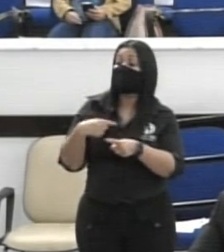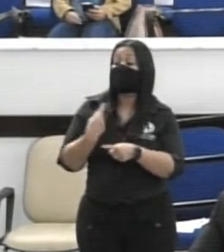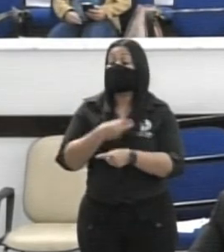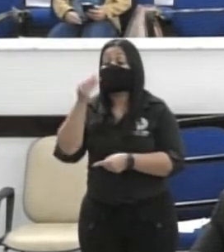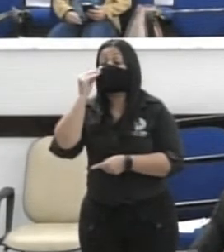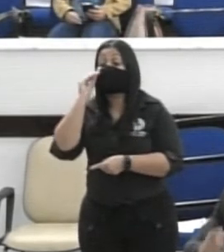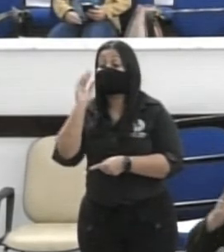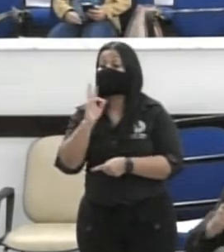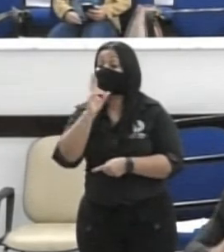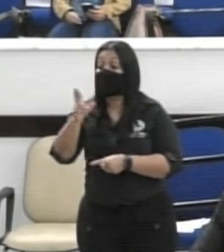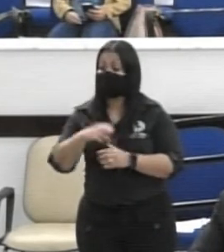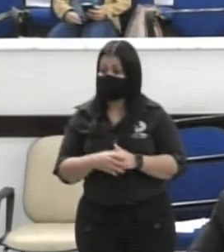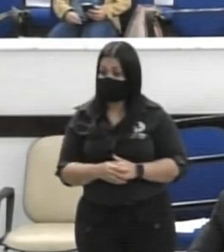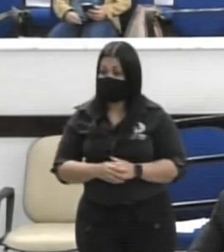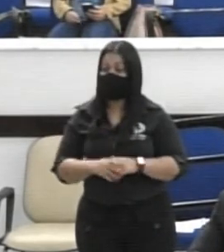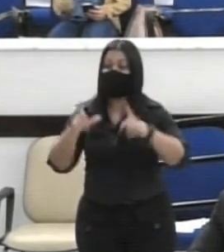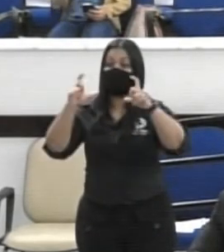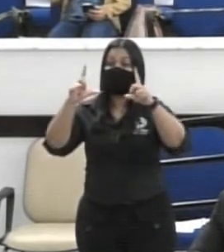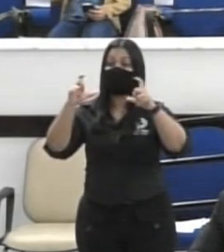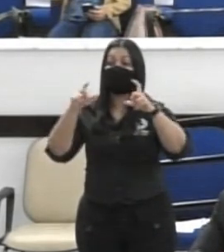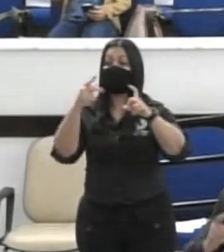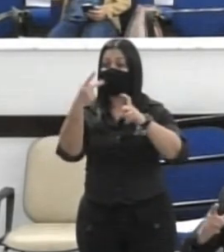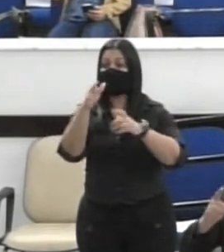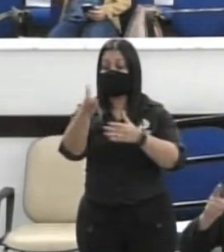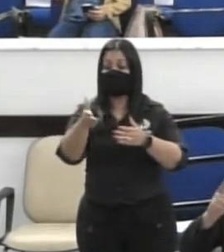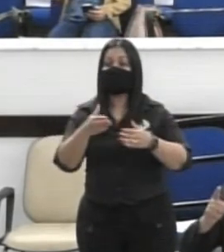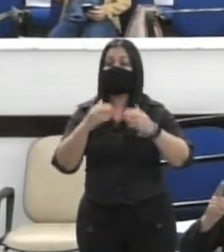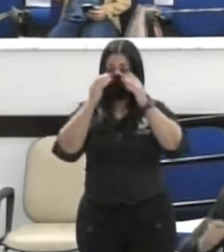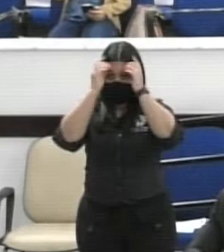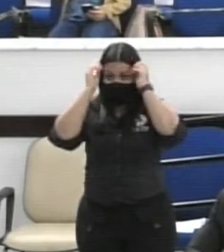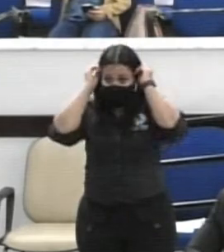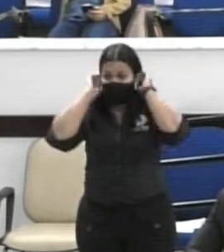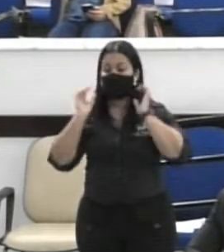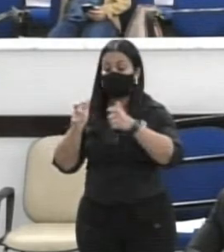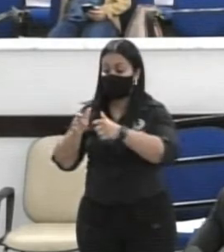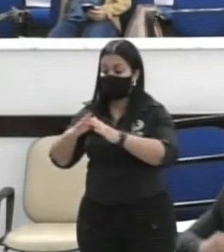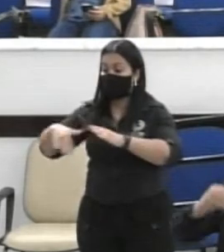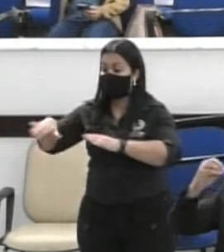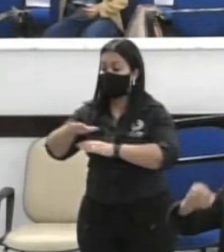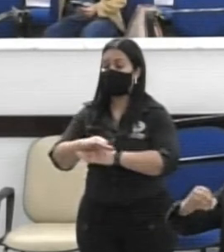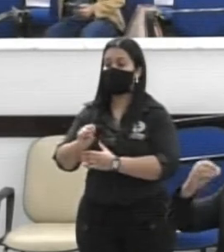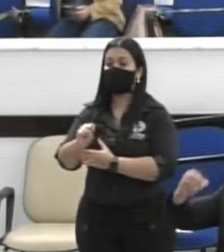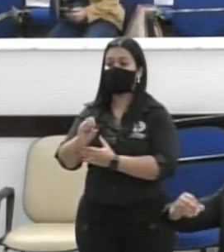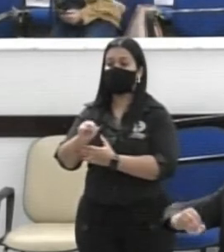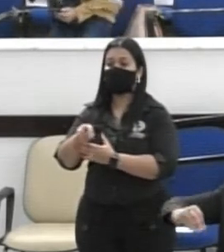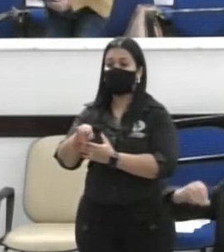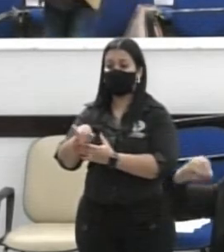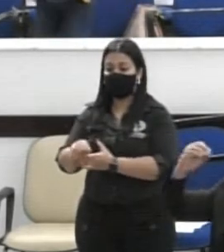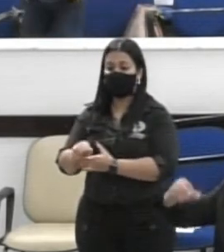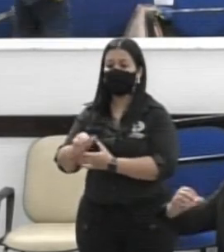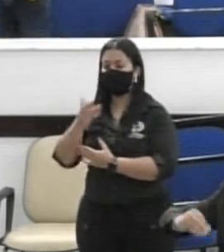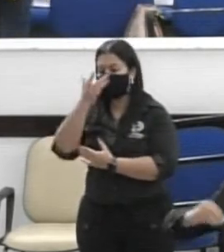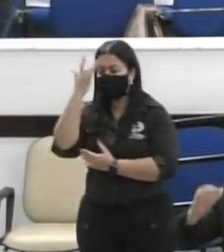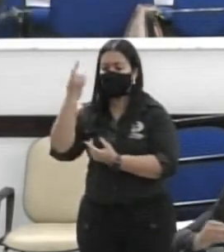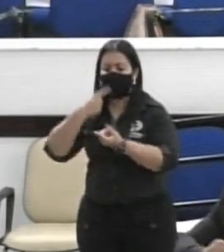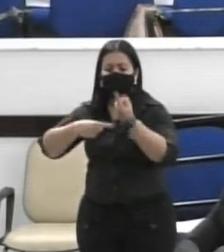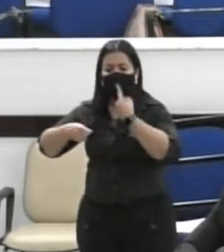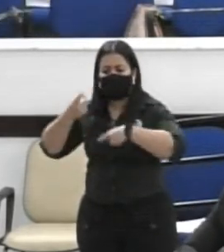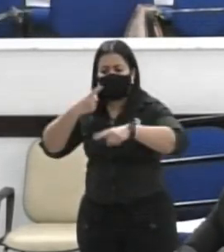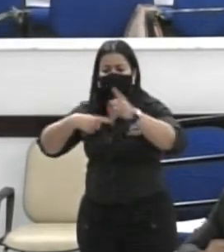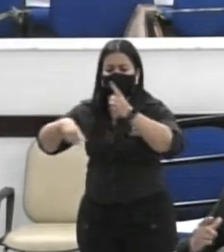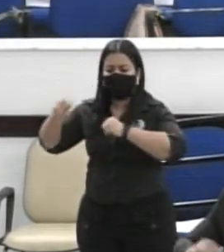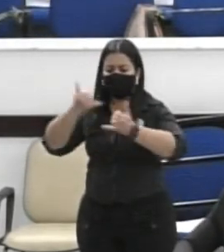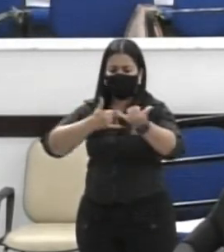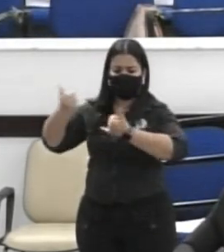Eu postei uma foto com a senhora, secretária, no bairro Solidariedade. Eu fui criticado tanto quanto a senhora. Agora